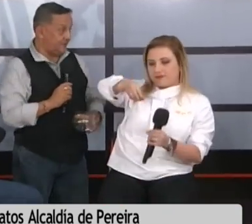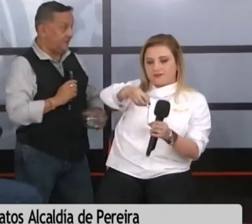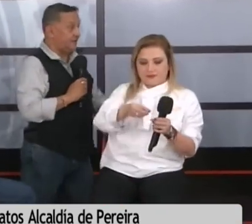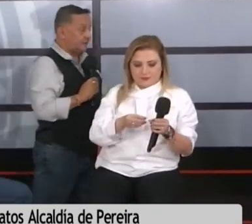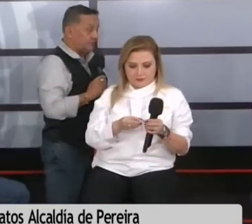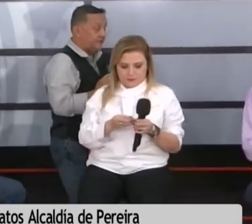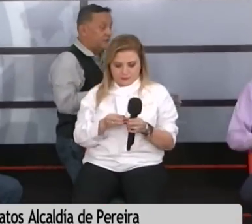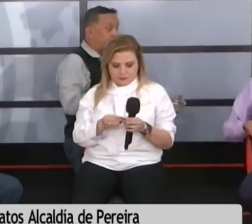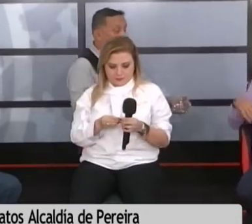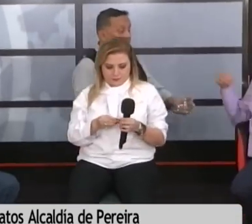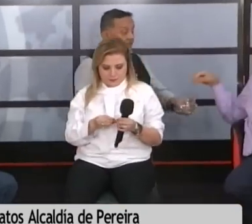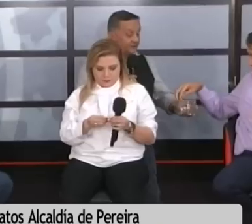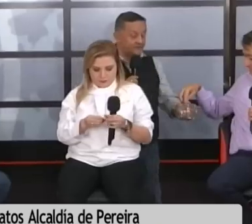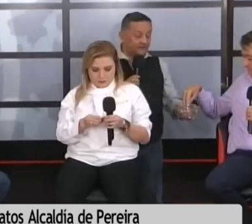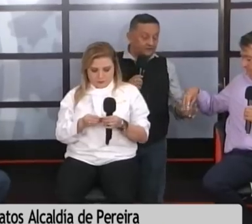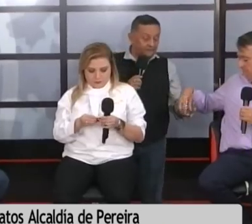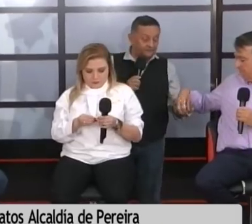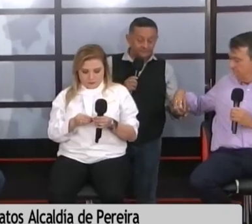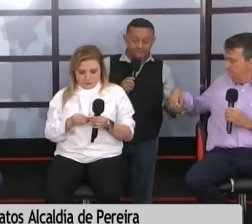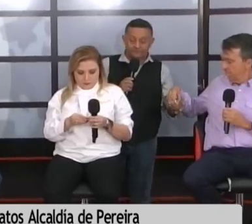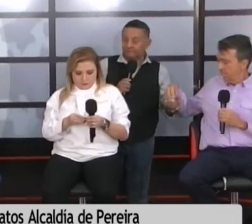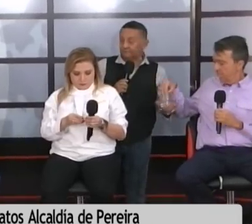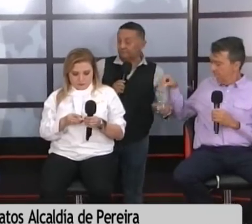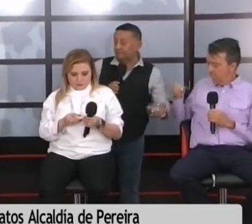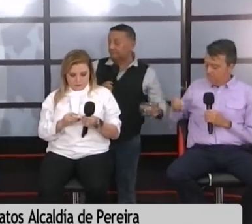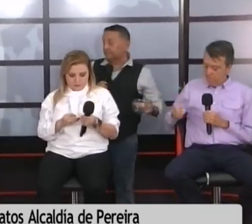¿Y Carlos Alfredo Crossway tercero?